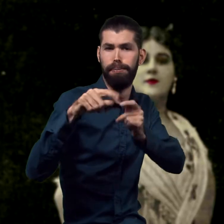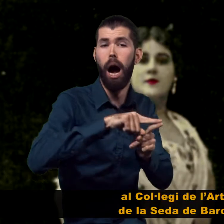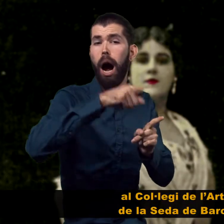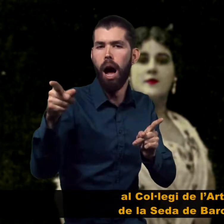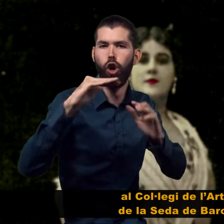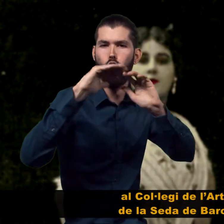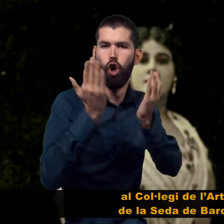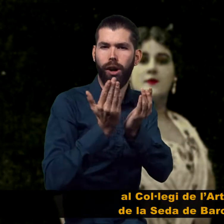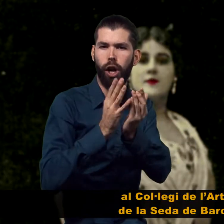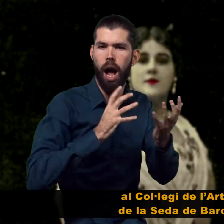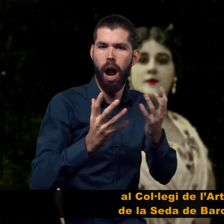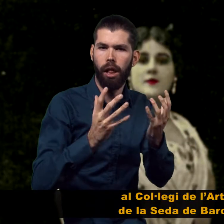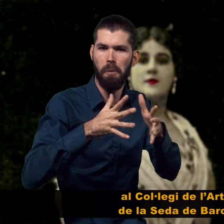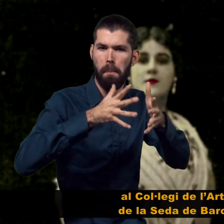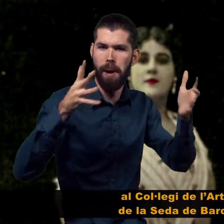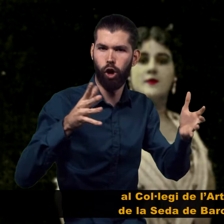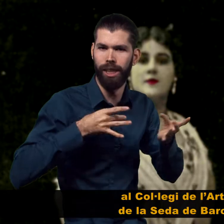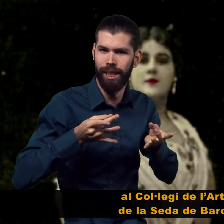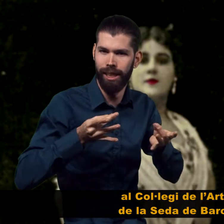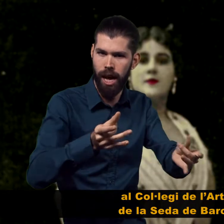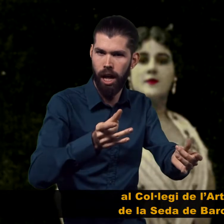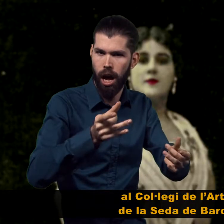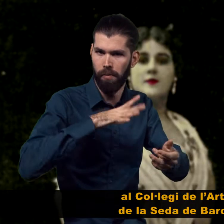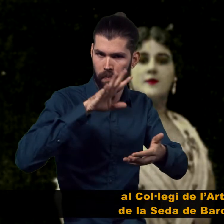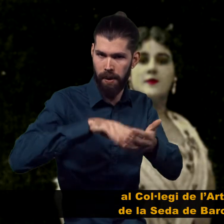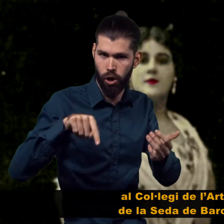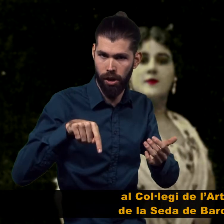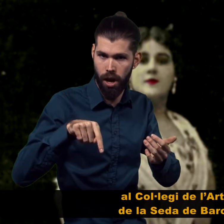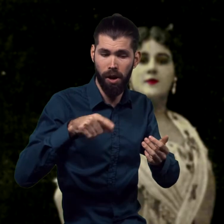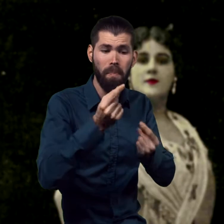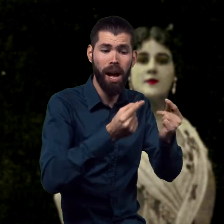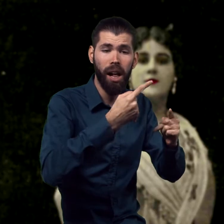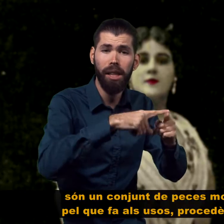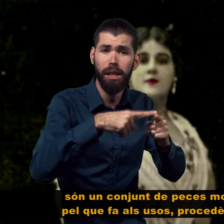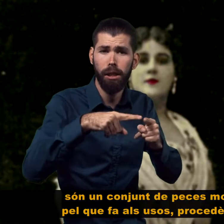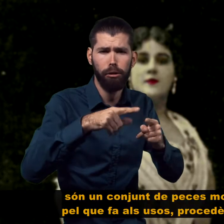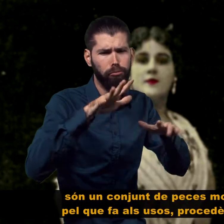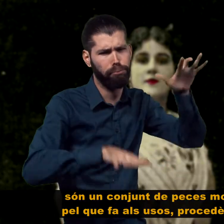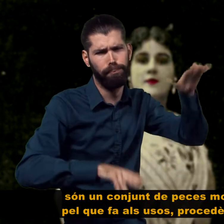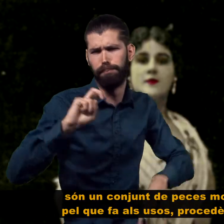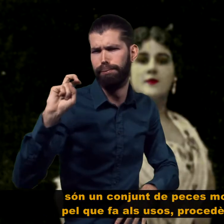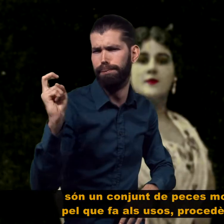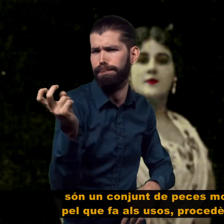Són un conjunt de peces molt variades tant pel que fa als usos, procedències i èpoques.